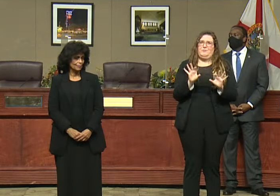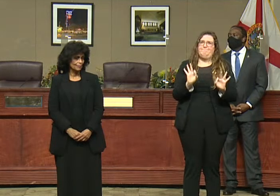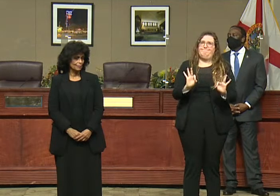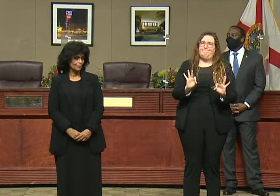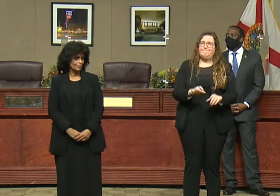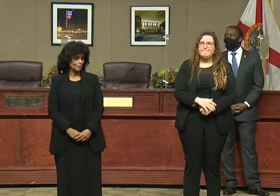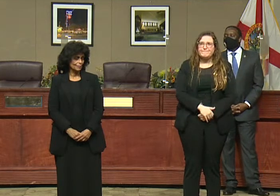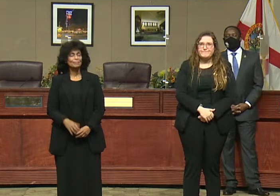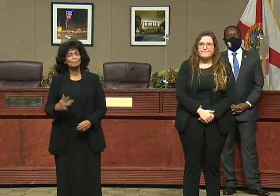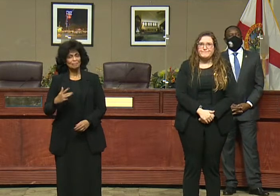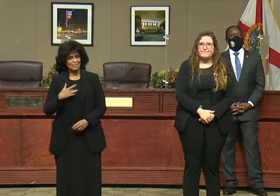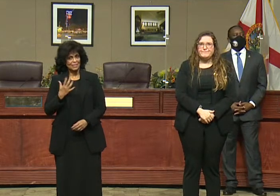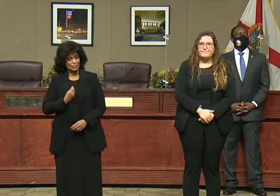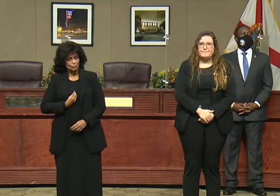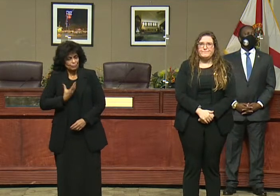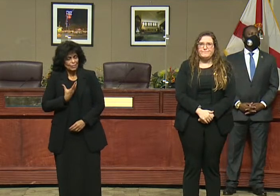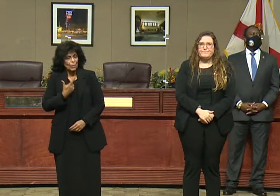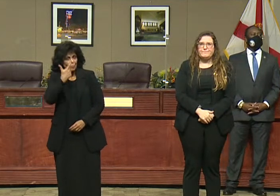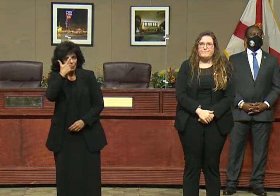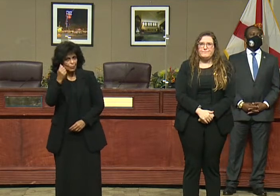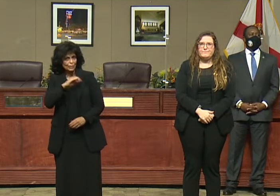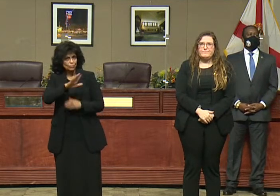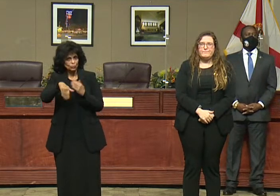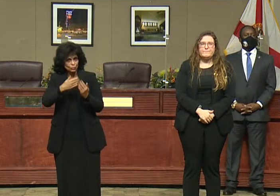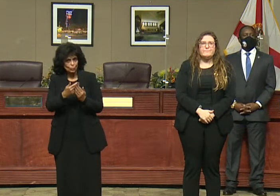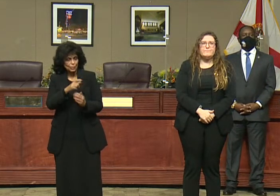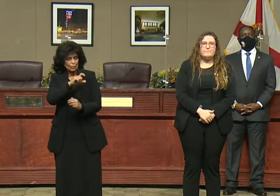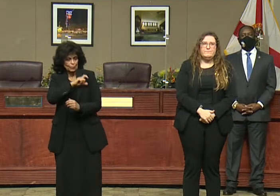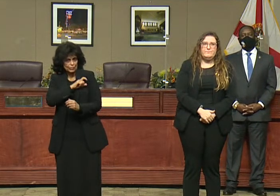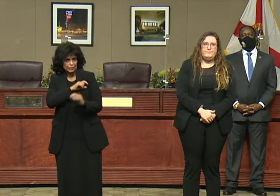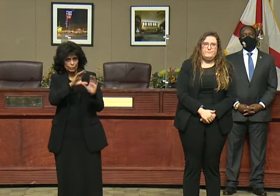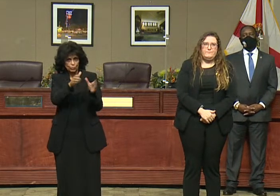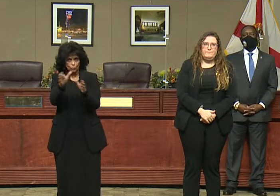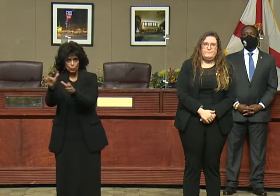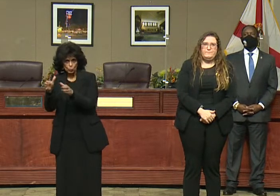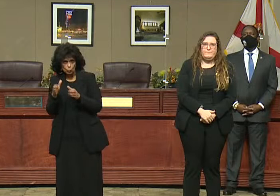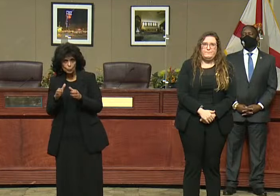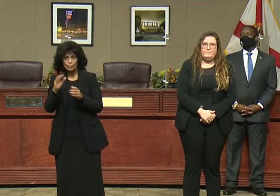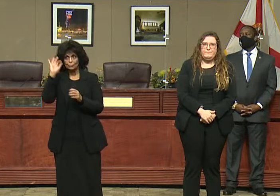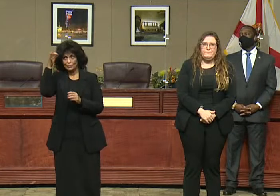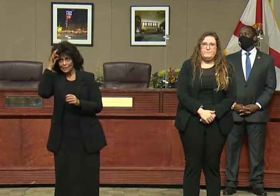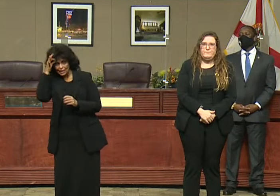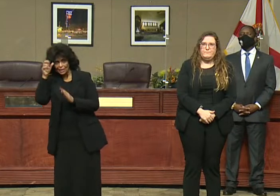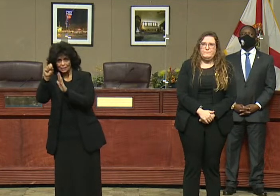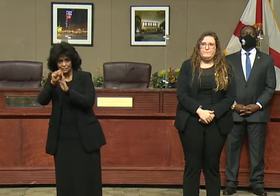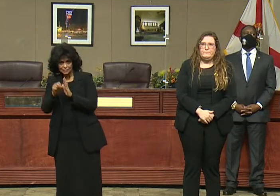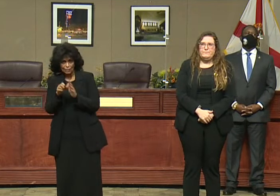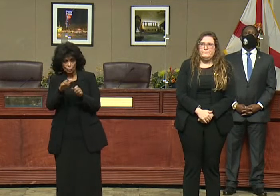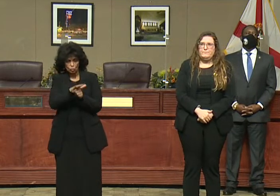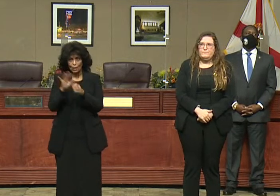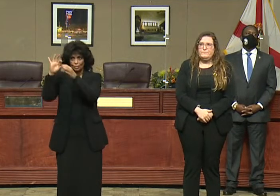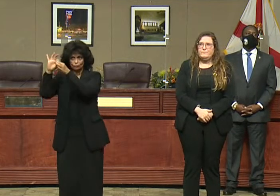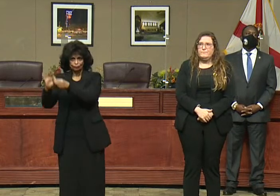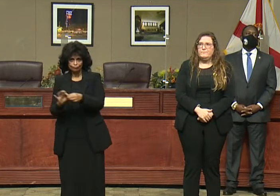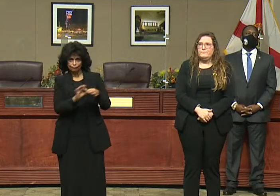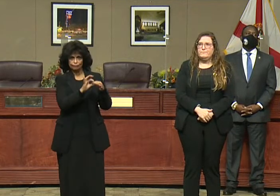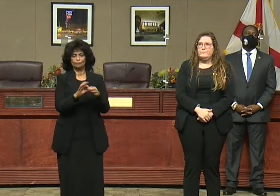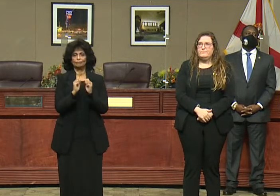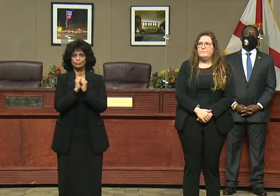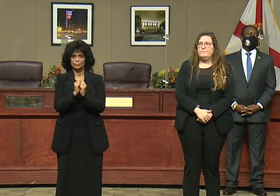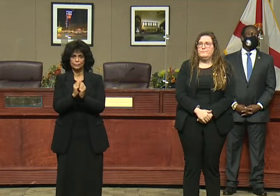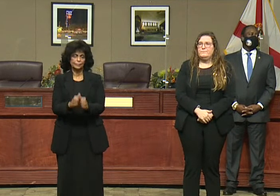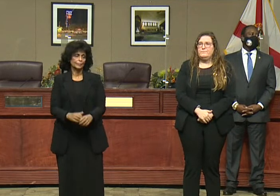Está orgulloso de las relaciones que tienen las autoridades de ley a nivel local, estatal y federal. So the ability to